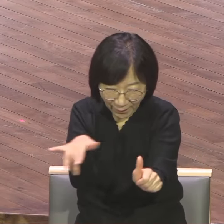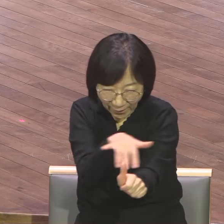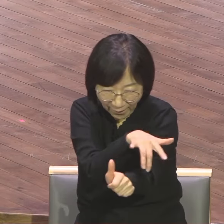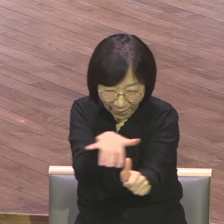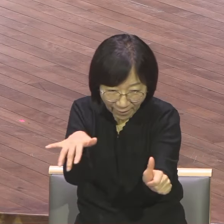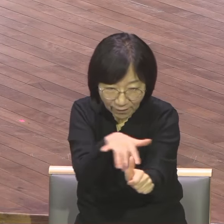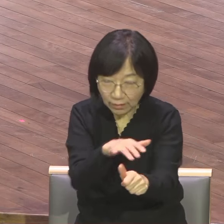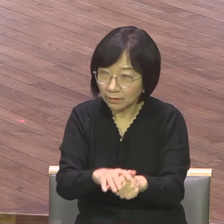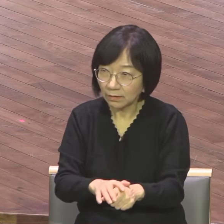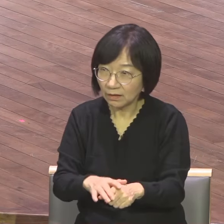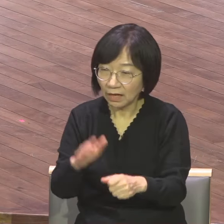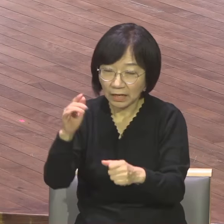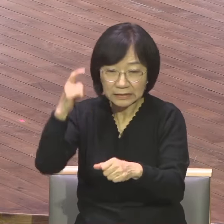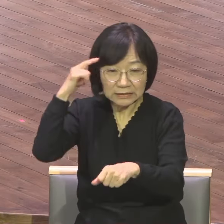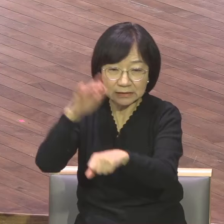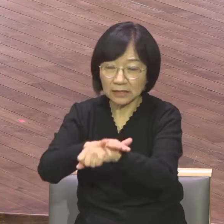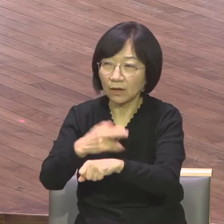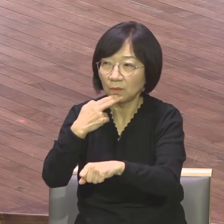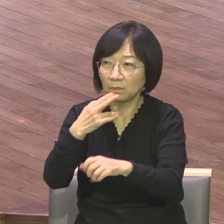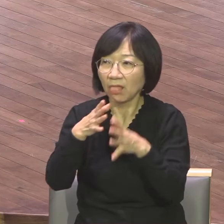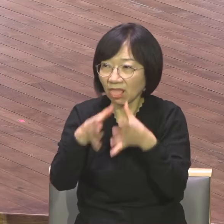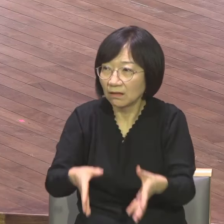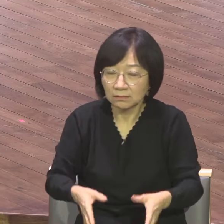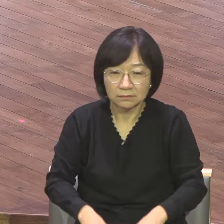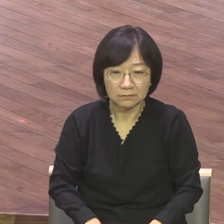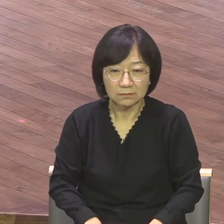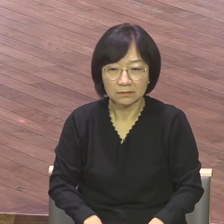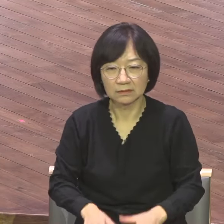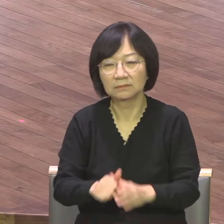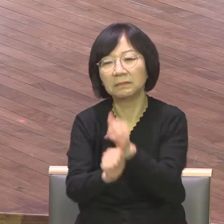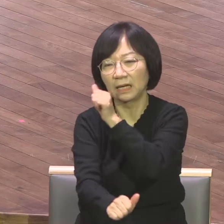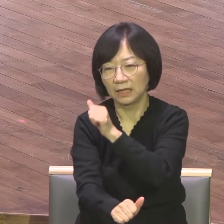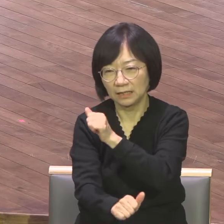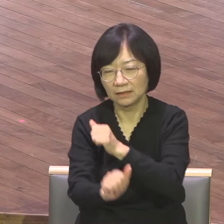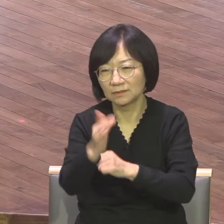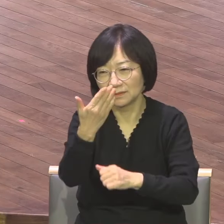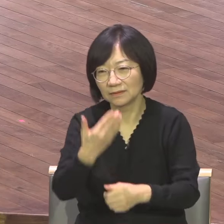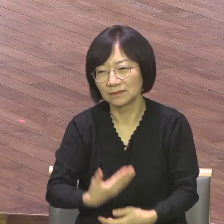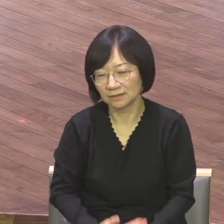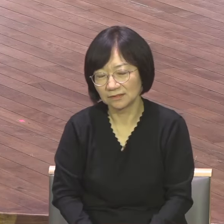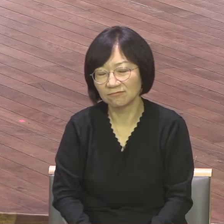그러니까 그 따라가니까 기분 따라 감정 따라가니까 그저 실패하는 거예요.